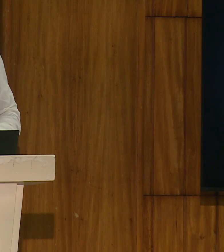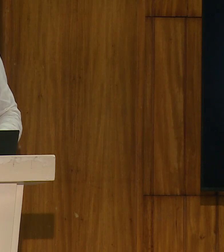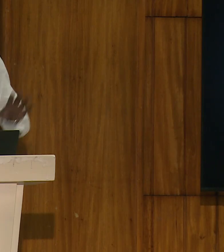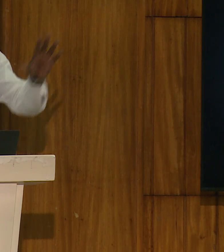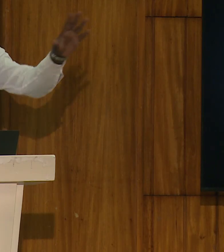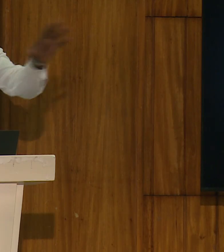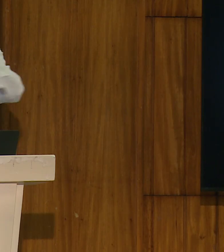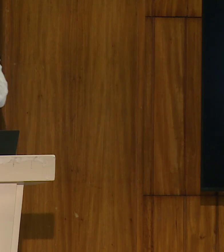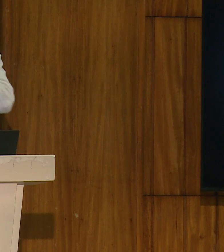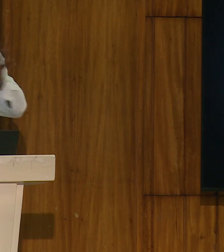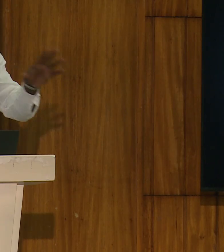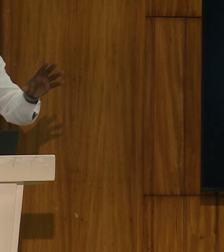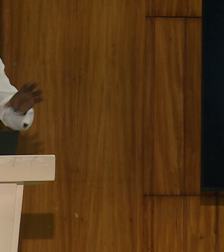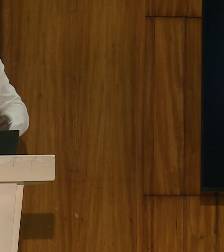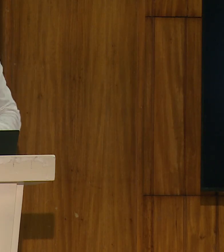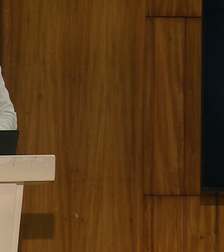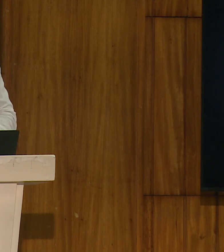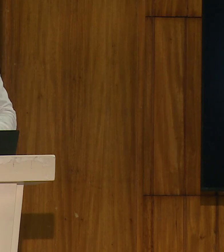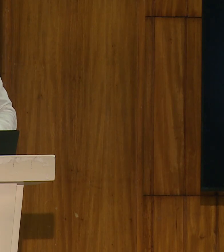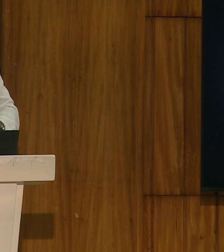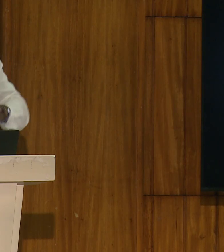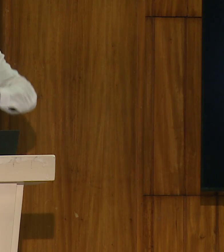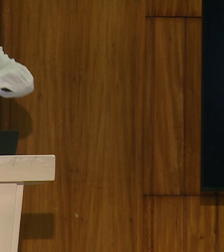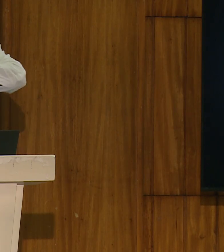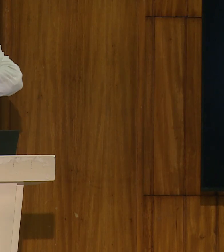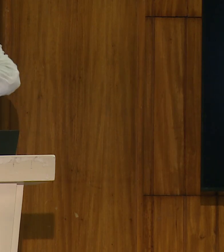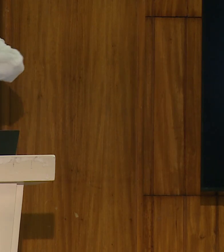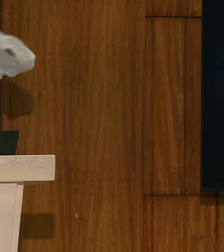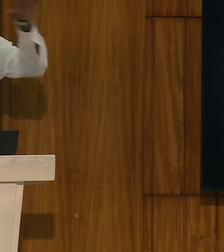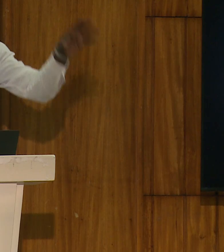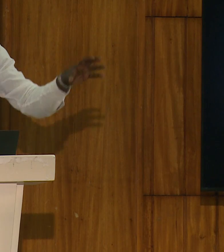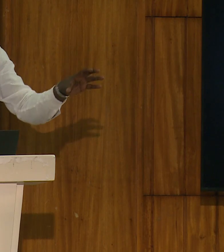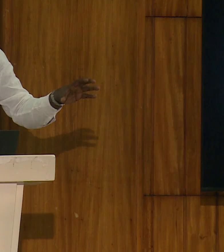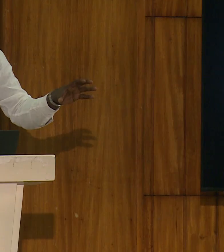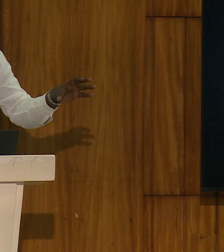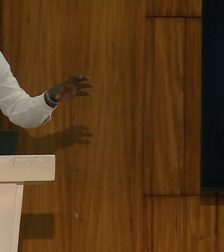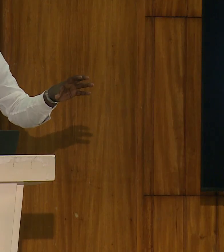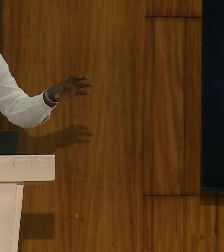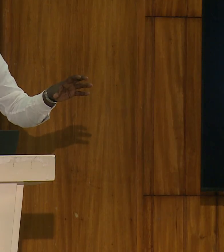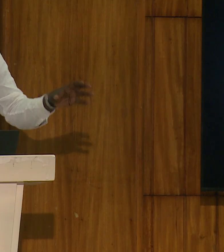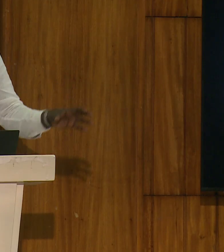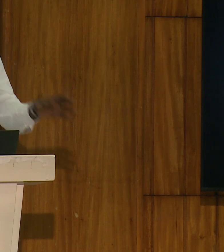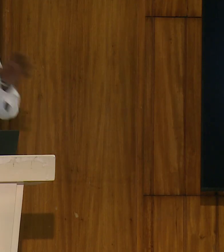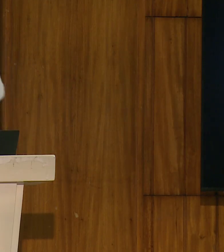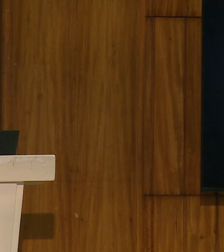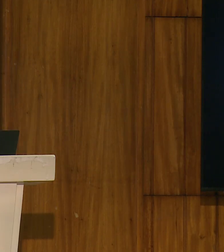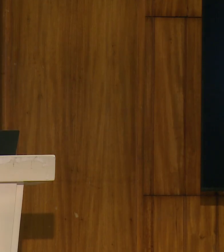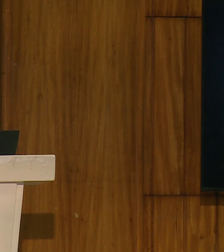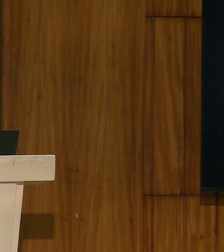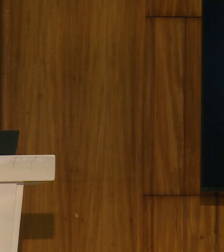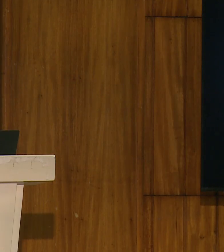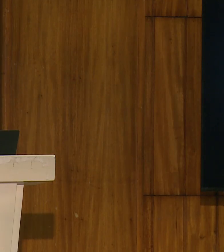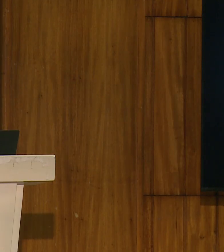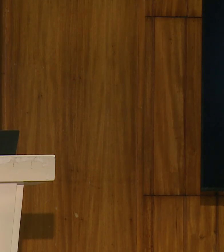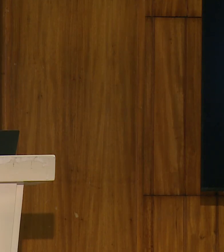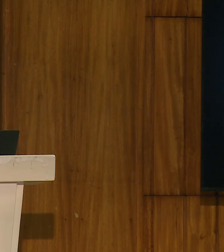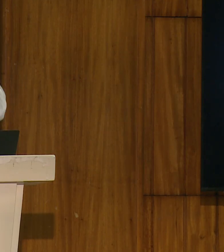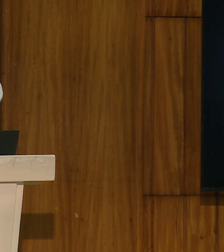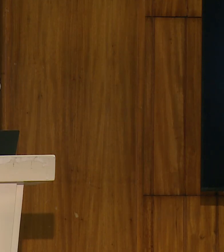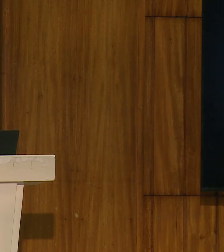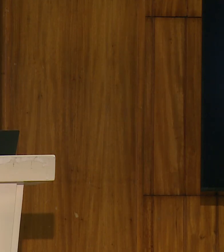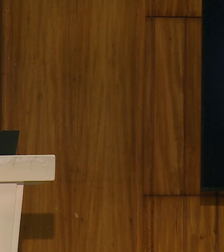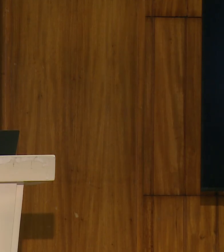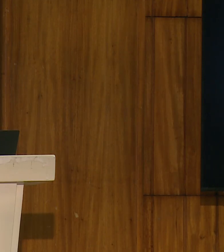vamos a ver después que coge 2 ángulos importantes. Un ángulo de la parte programática y otro ángulo de la parte de